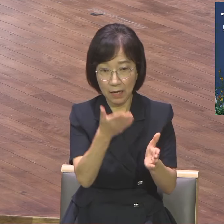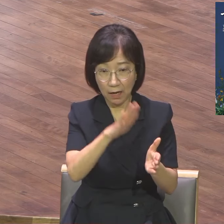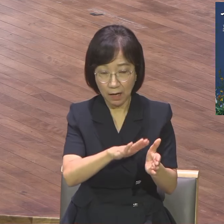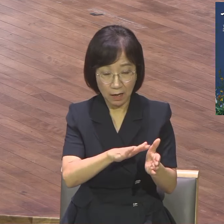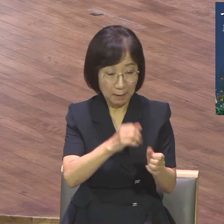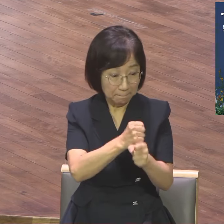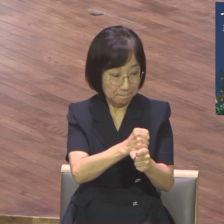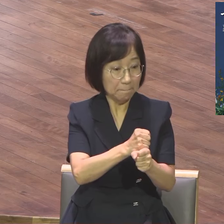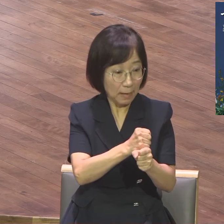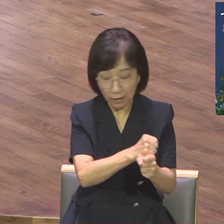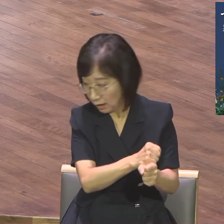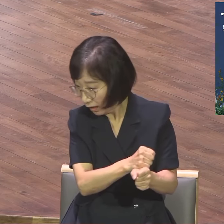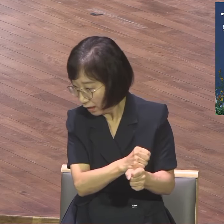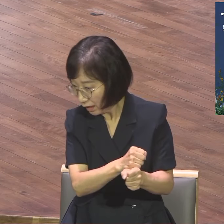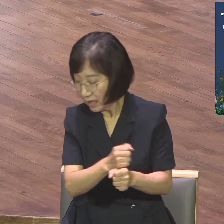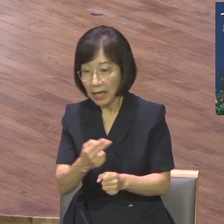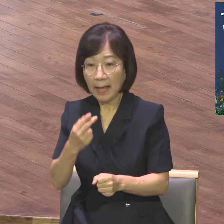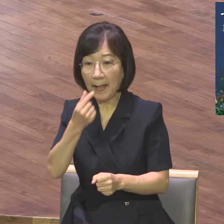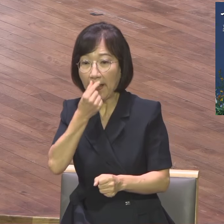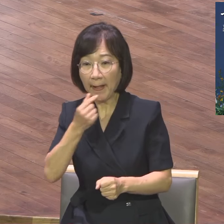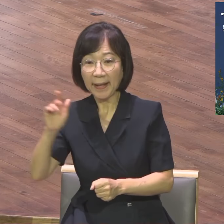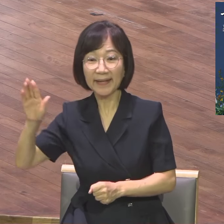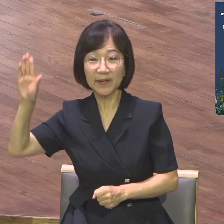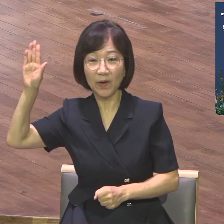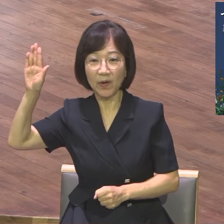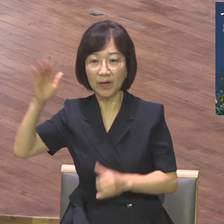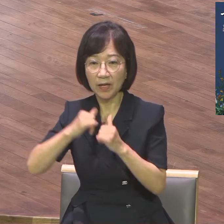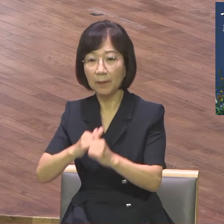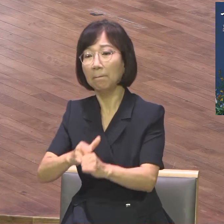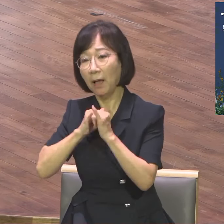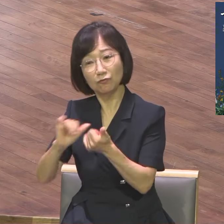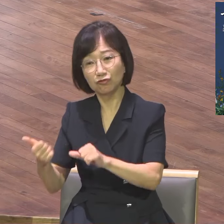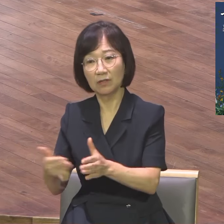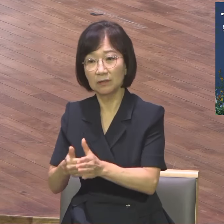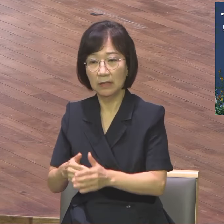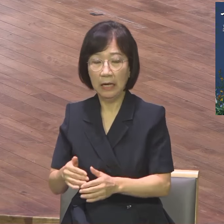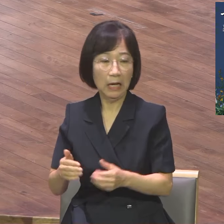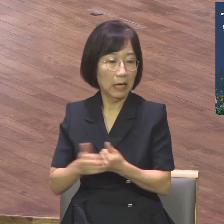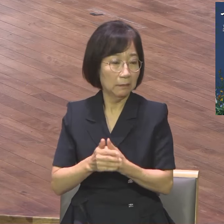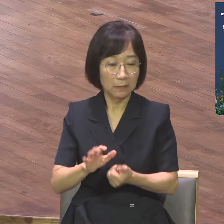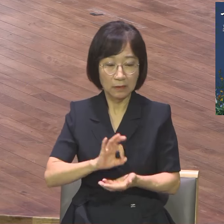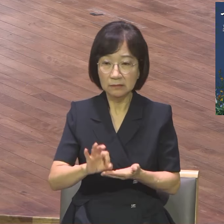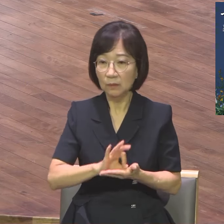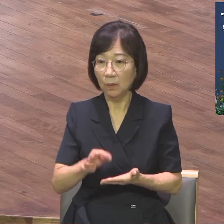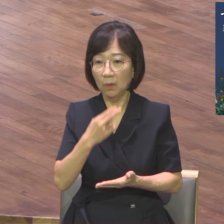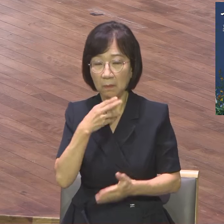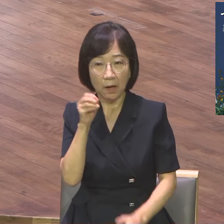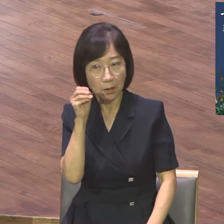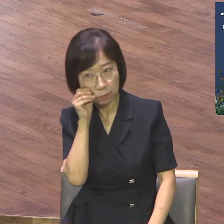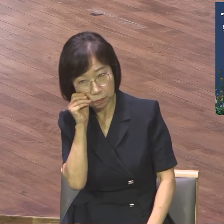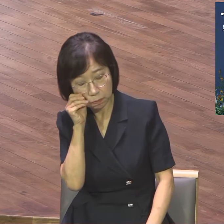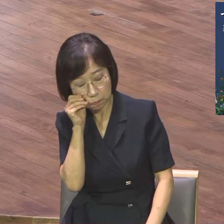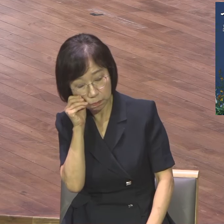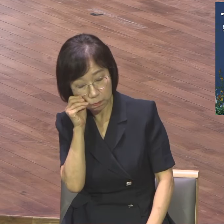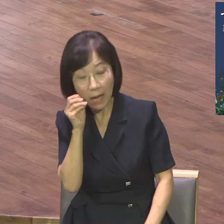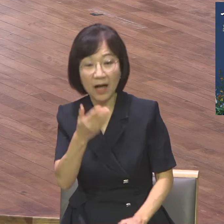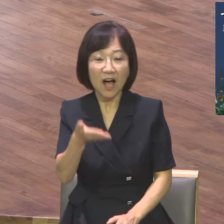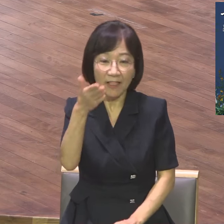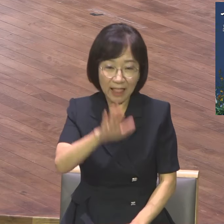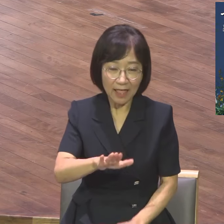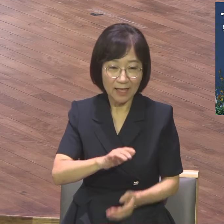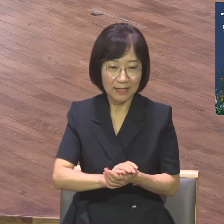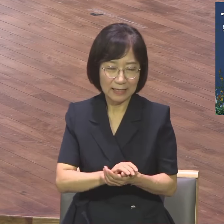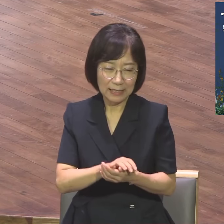죽었어. 자살해 버렸어. 쓸데가 없잖아요. 그런데 그 당시에 계속해서